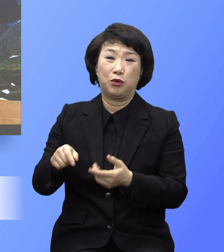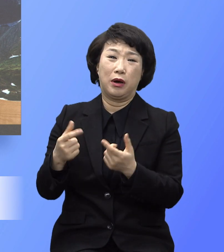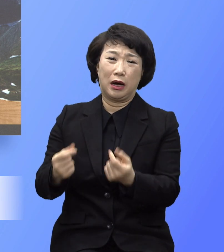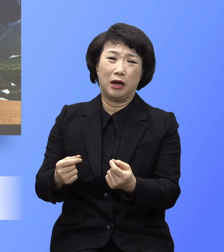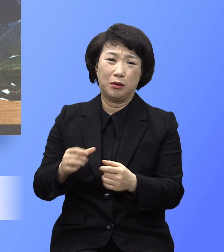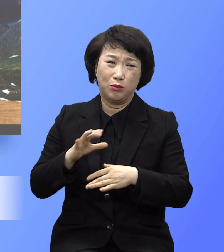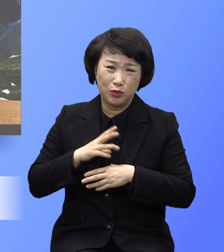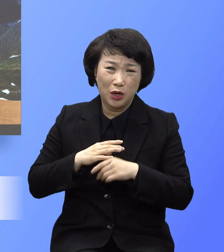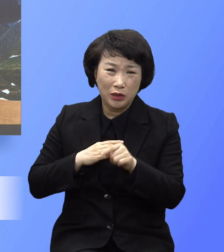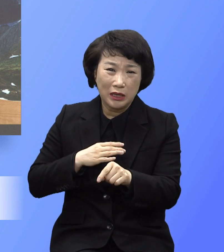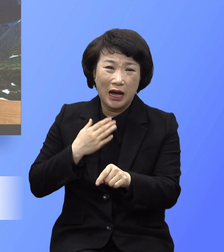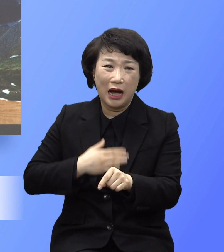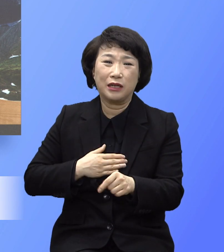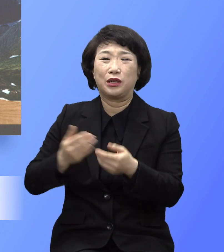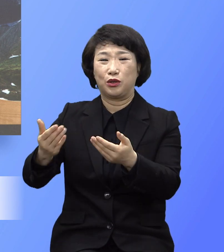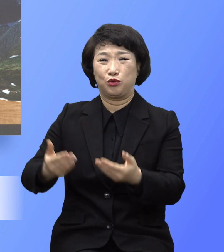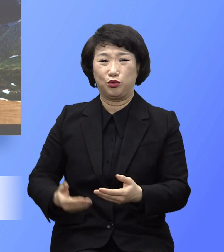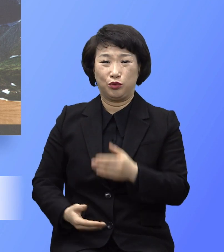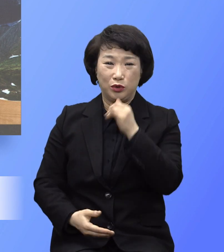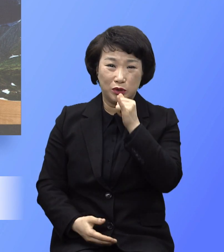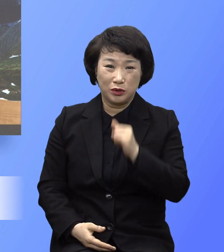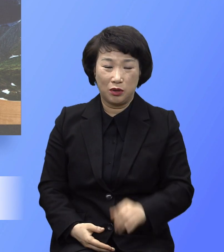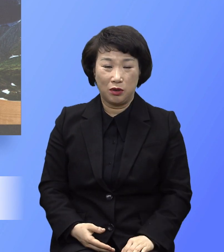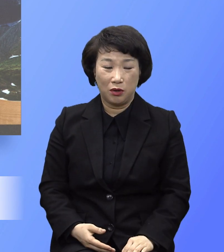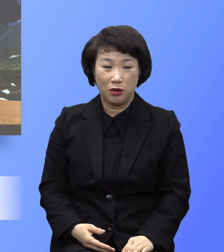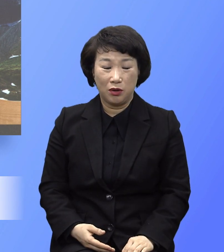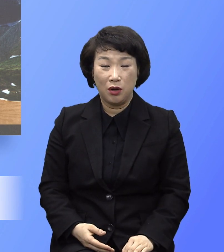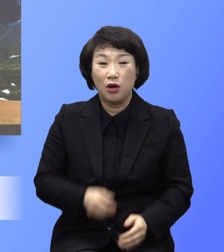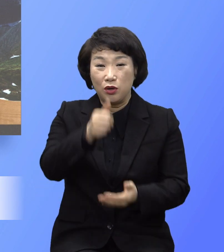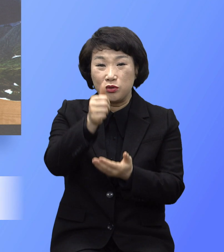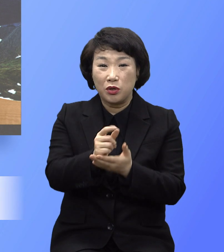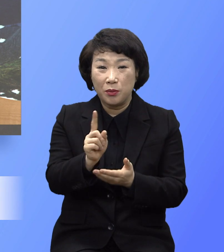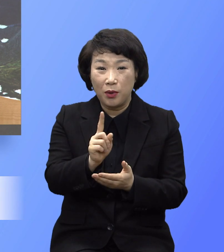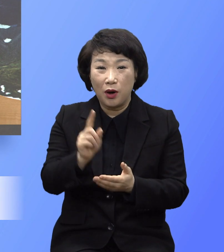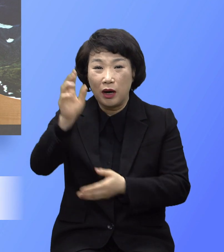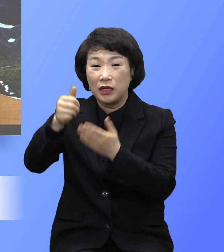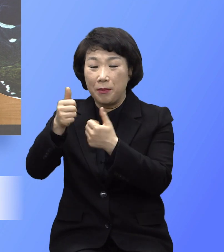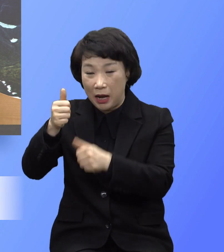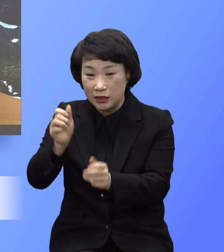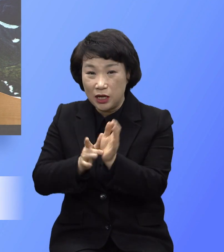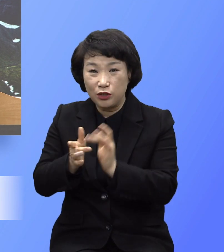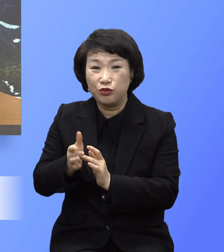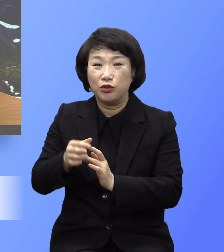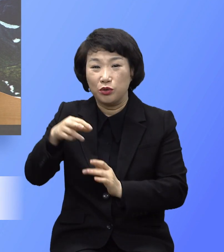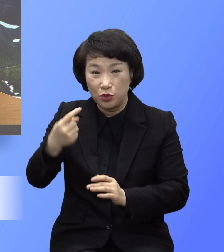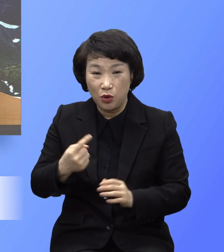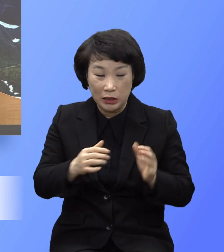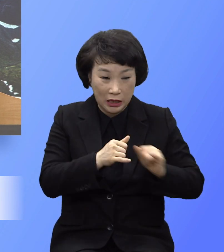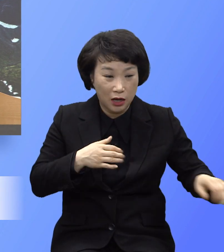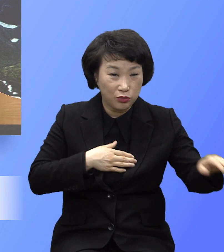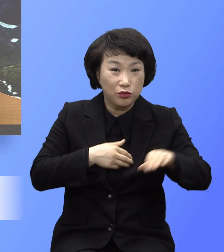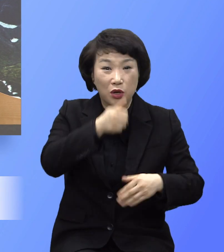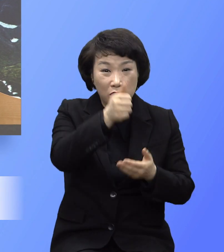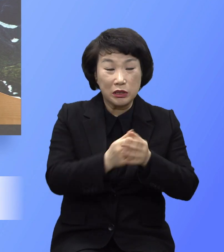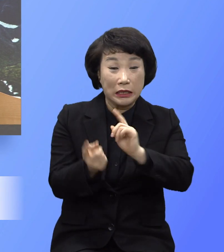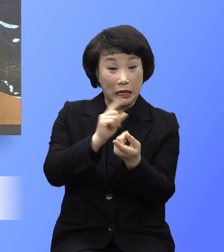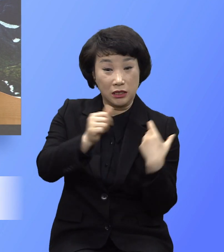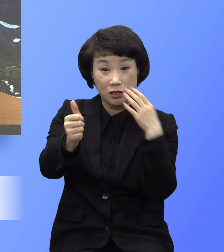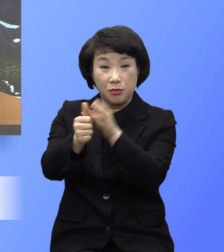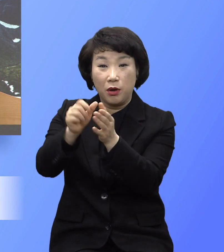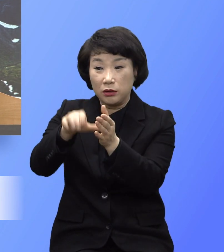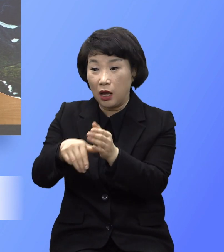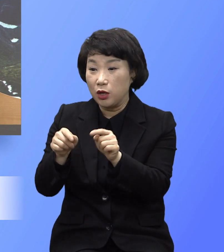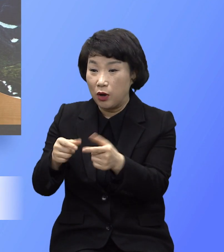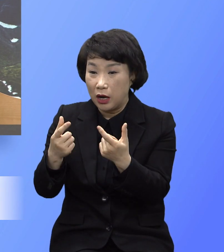것임을 깨닫게 한다, 이 말이에요. 죄는 하나님의 아들이라도 인간의 죄를 짊어지면